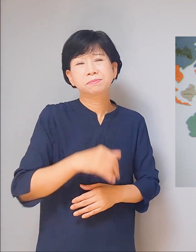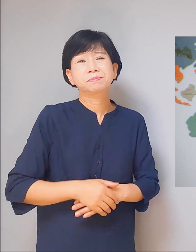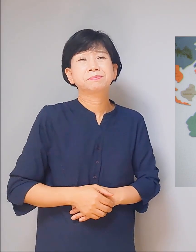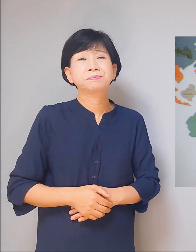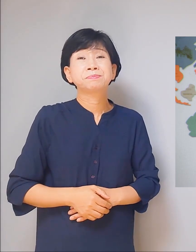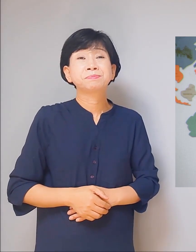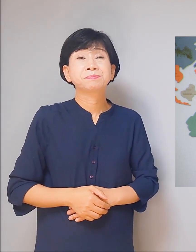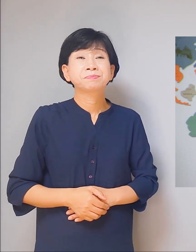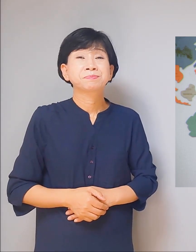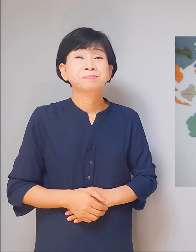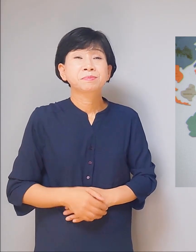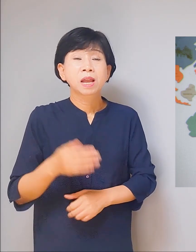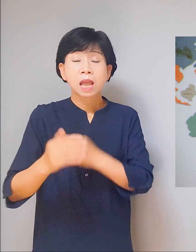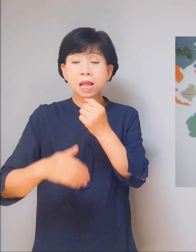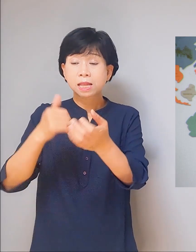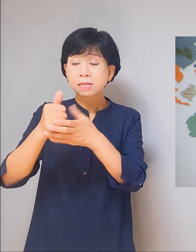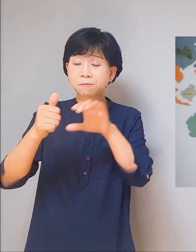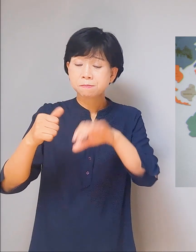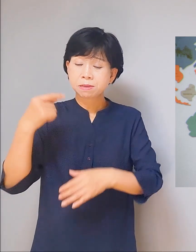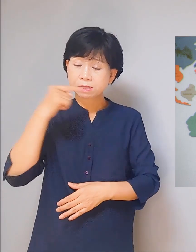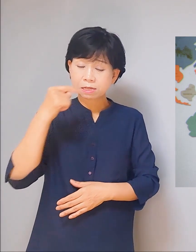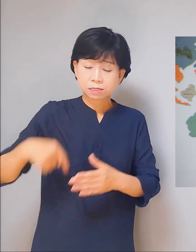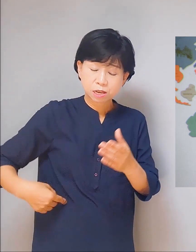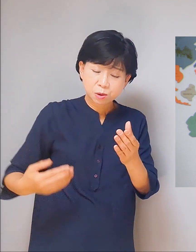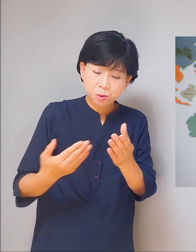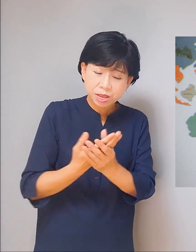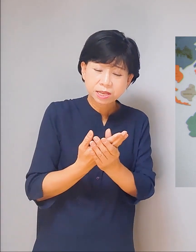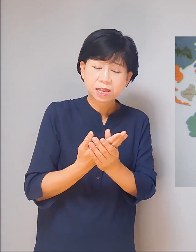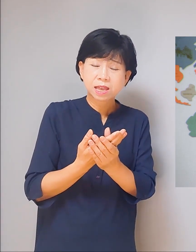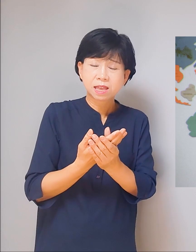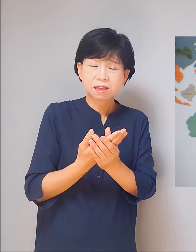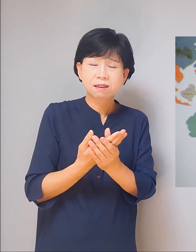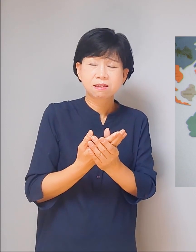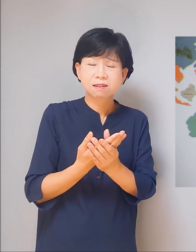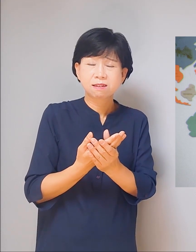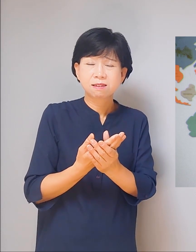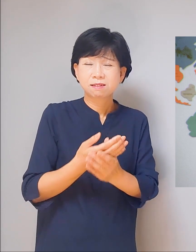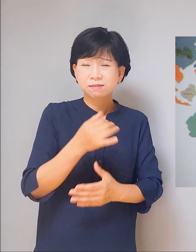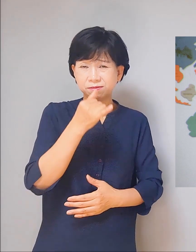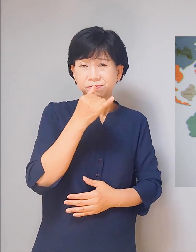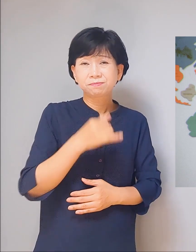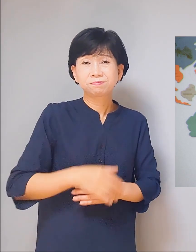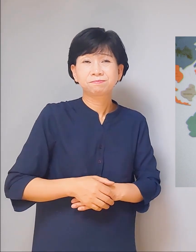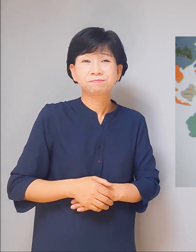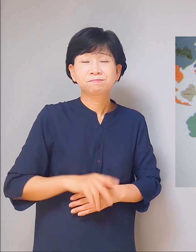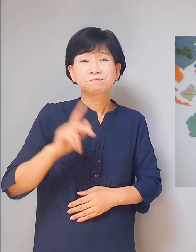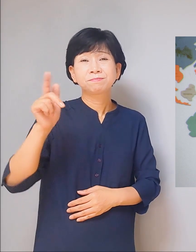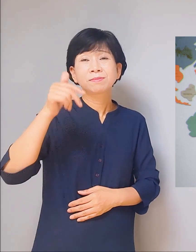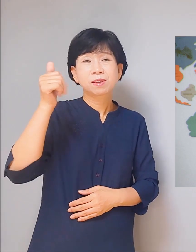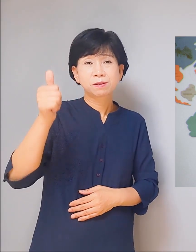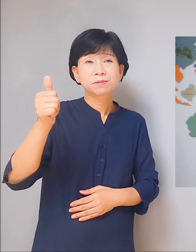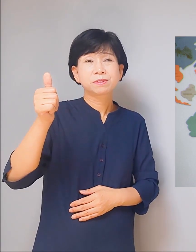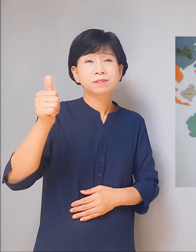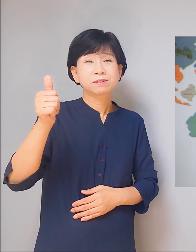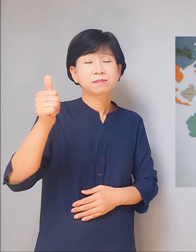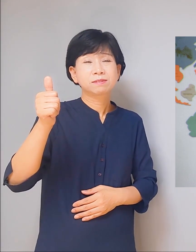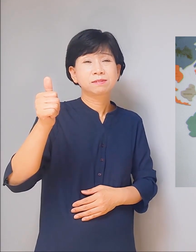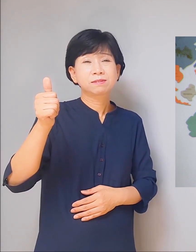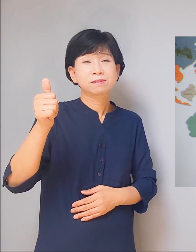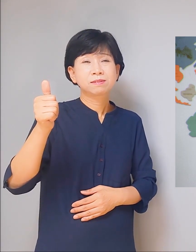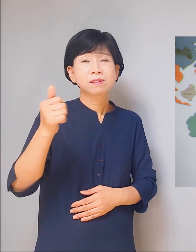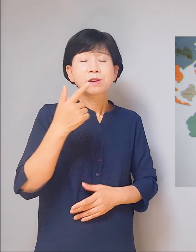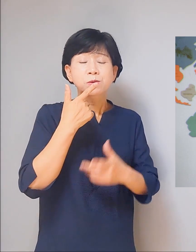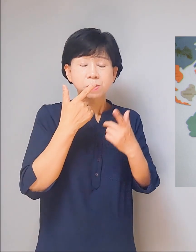있는 거지요. 물론 하나님 앞에 철저히 회개하고 통회자복합니다. 다윗은